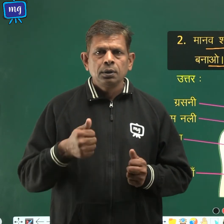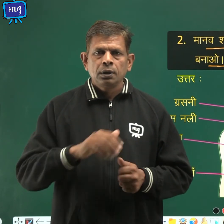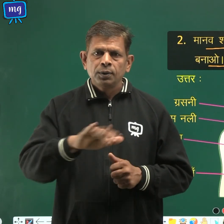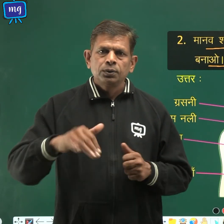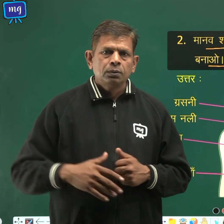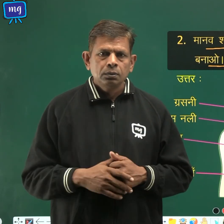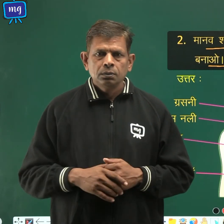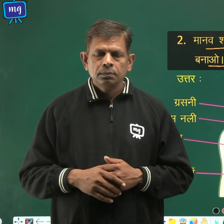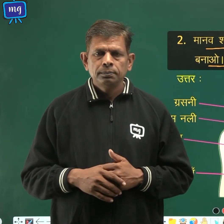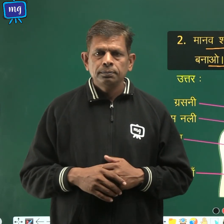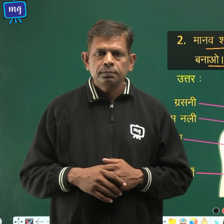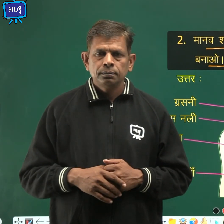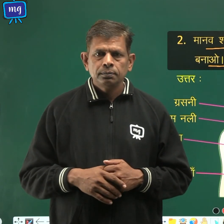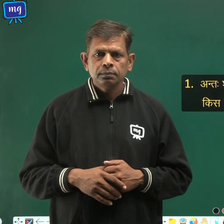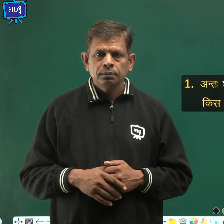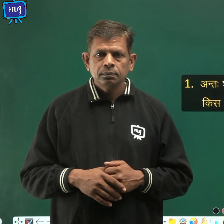बच्चों?